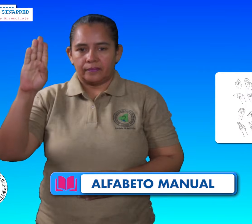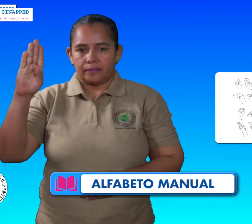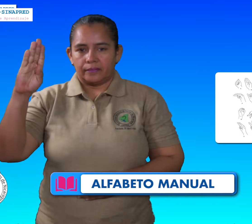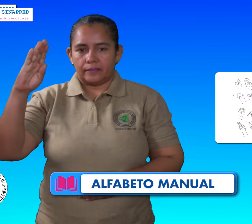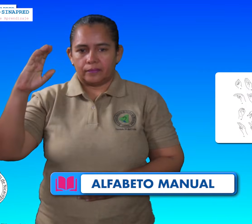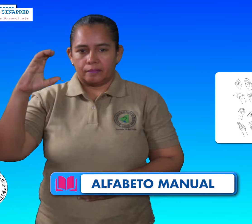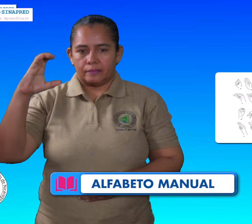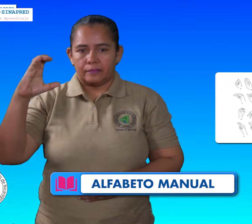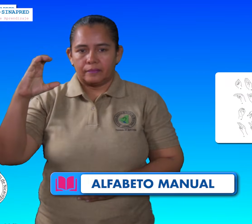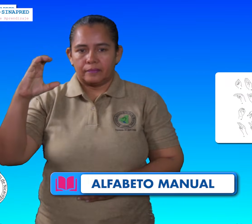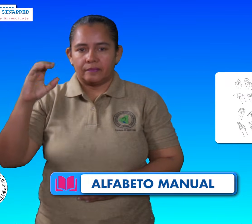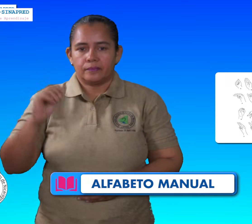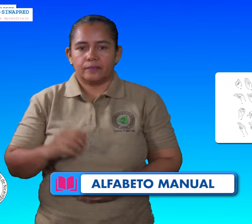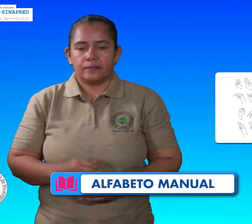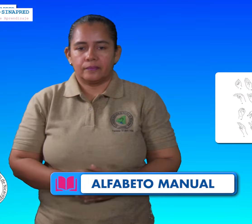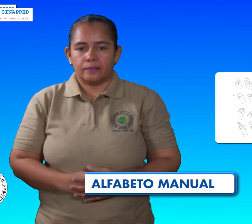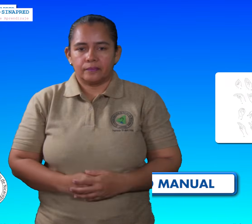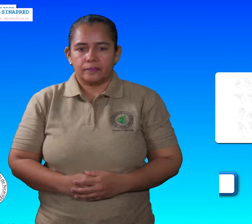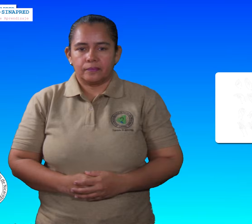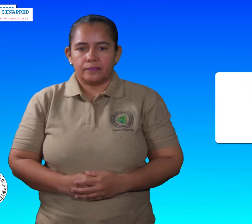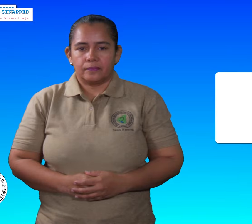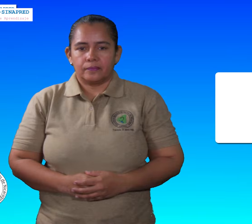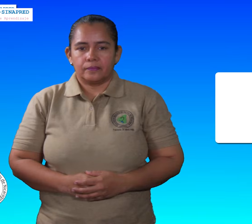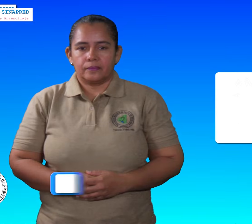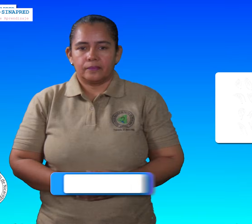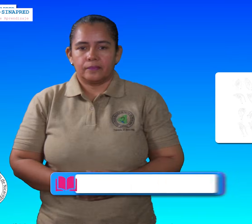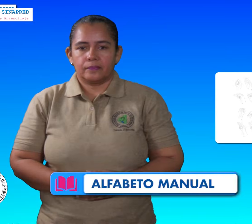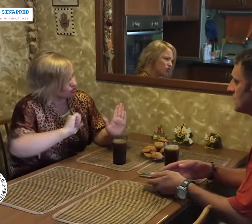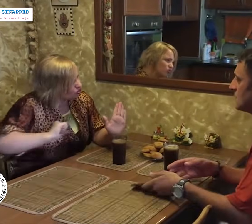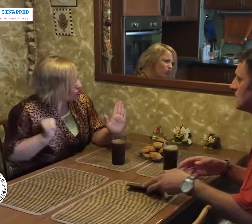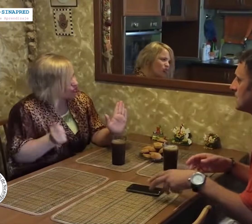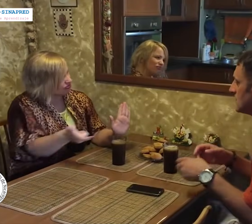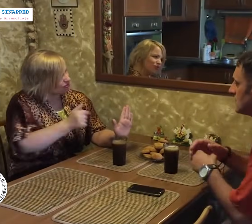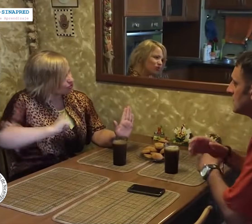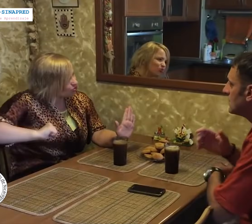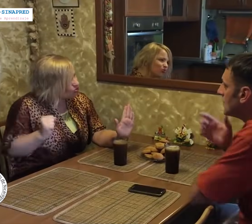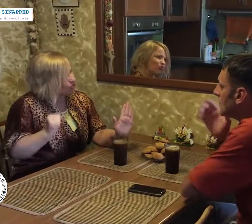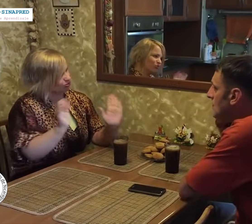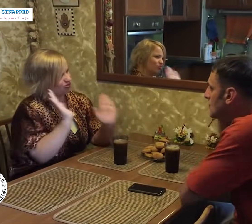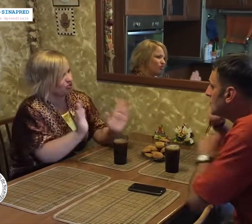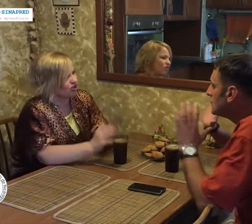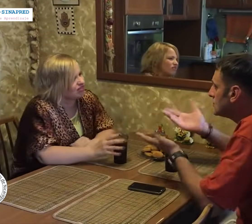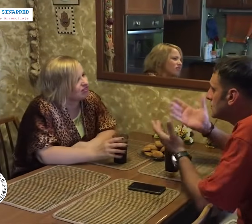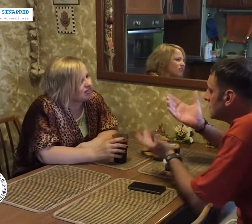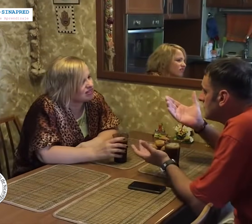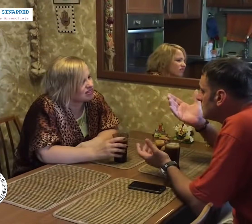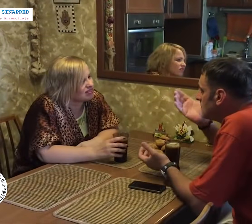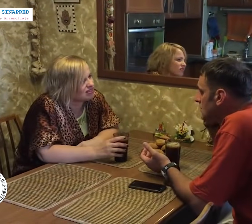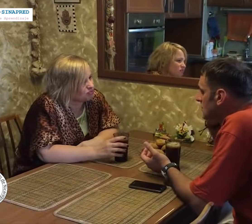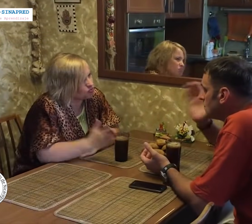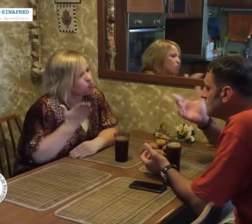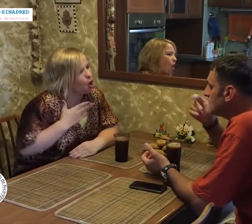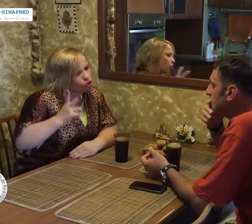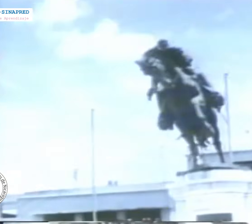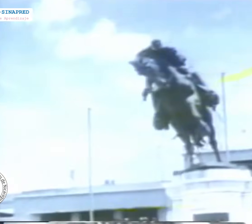Idioma de señas de Nicaragua es una lengua de señas que se desarrolló en forma aislada de otras en la Nicaragua de los años